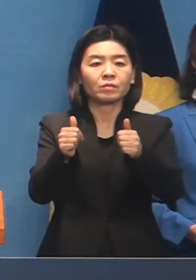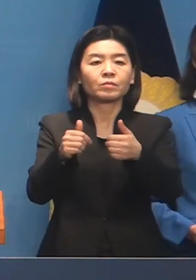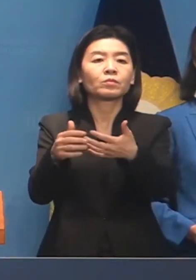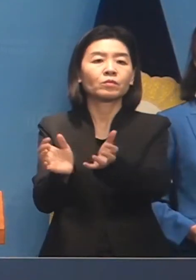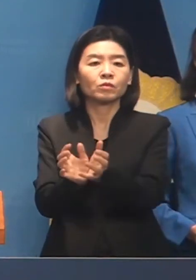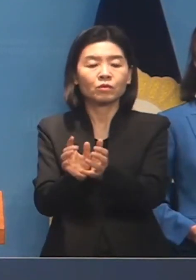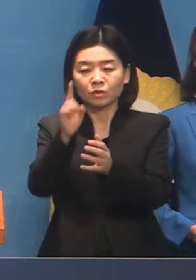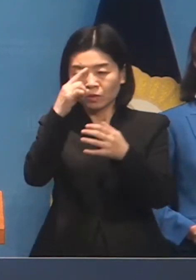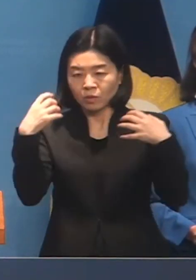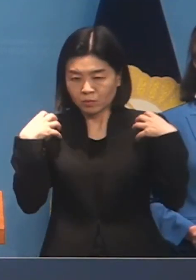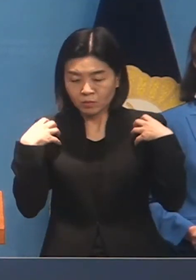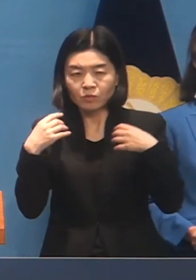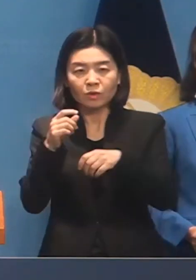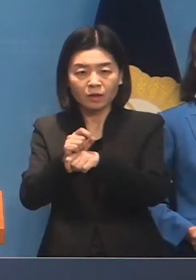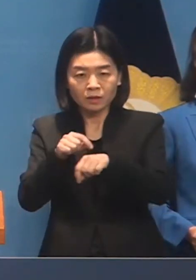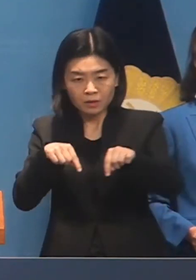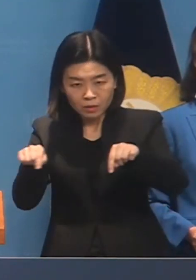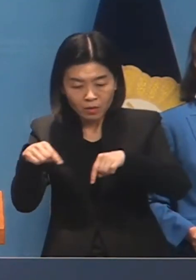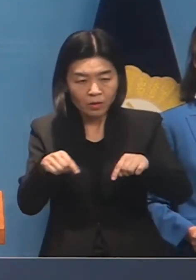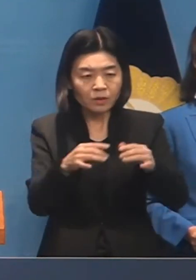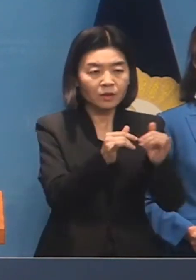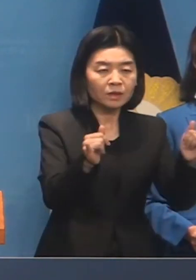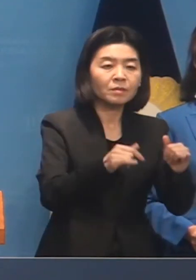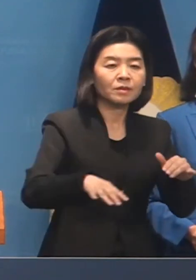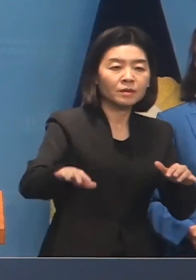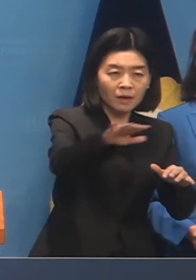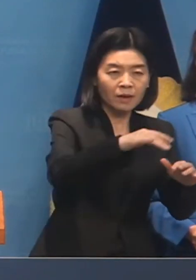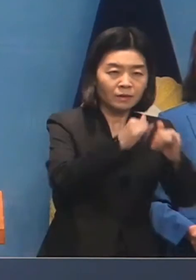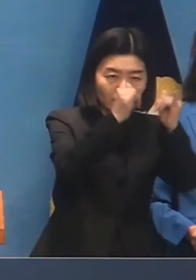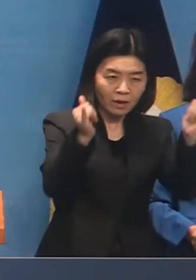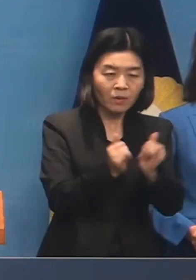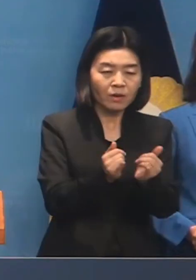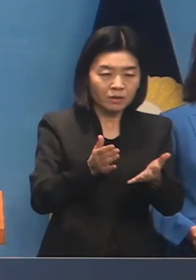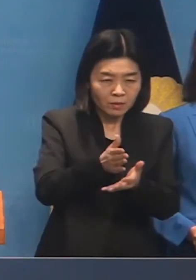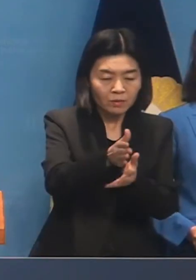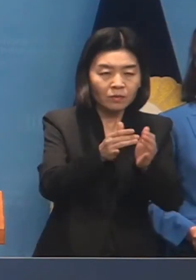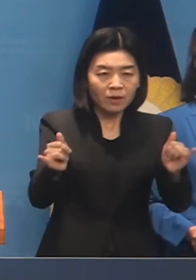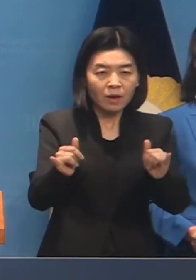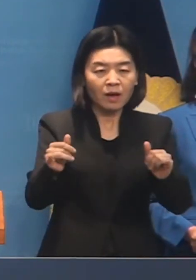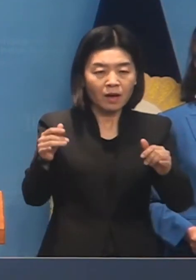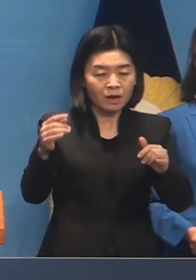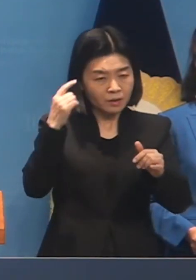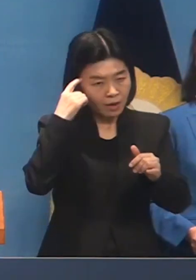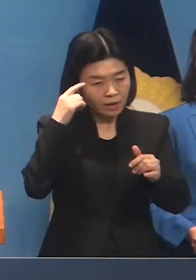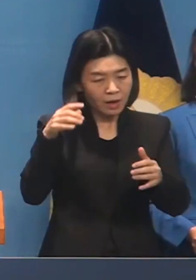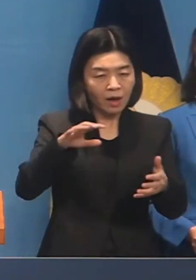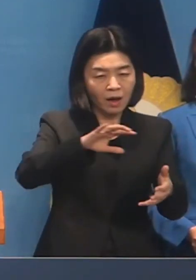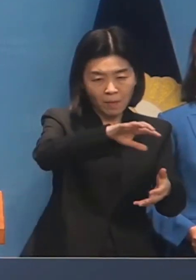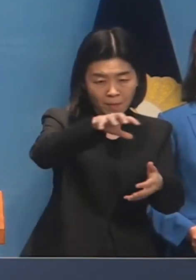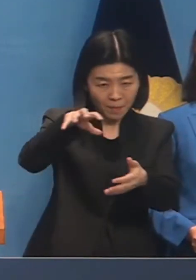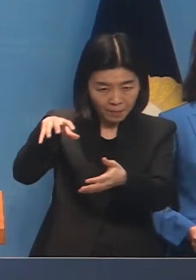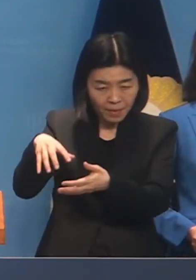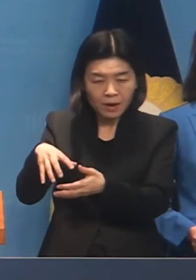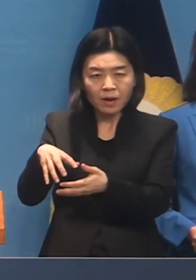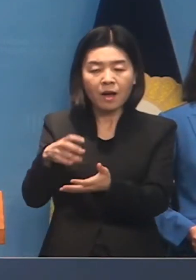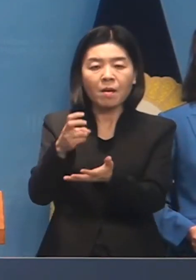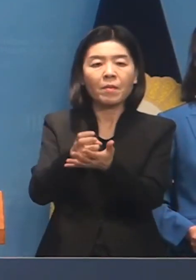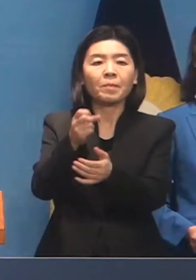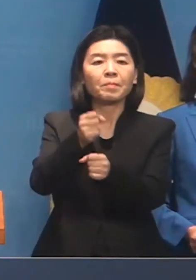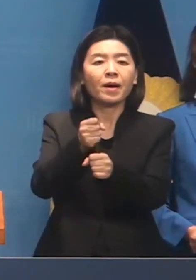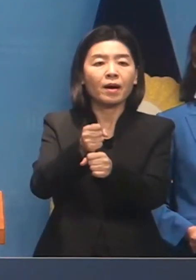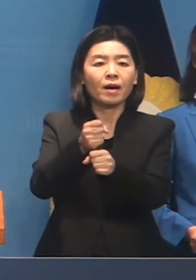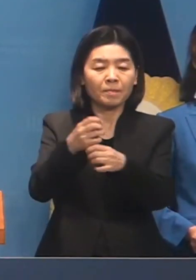행정부, 시민사회, 학계 등 각계의 의견을 수렴하여 입법까지 아우르는 실질적